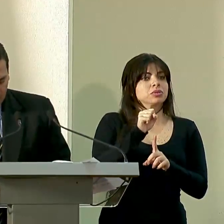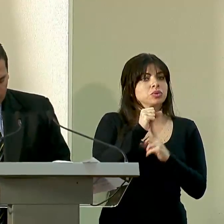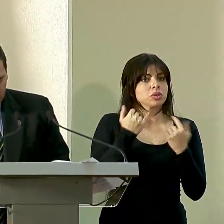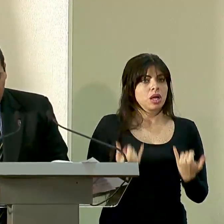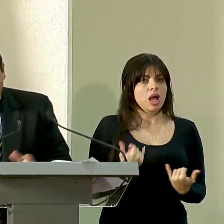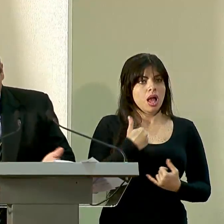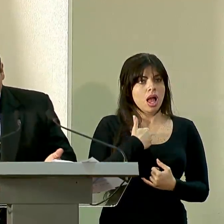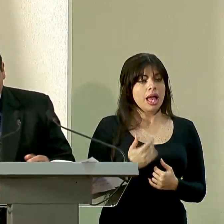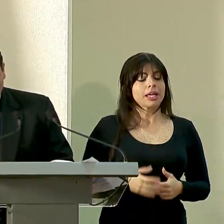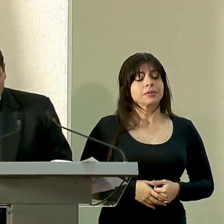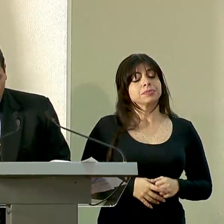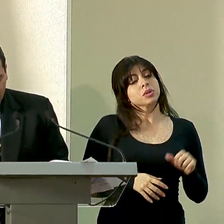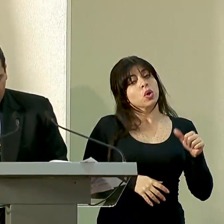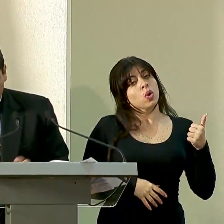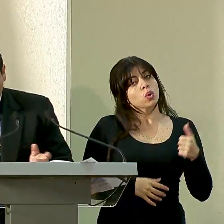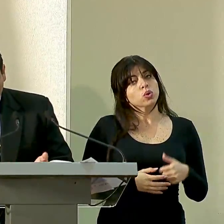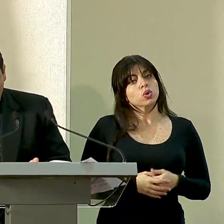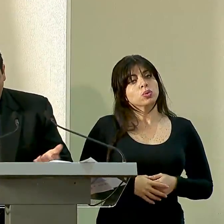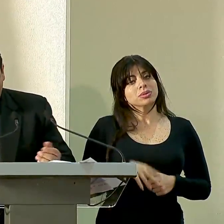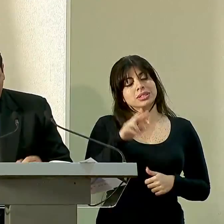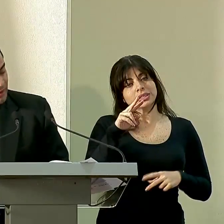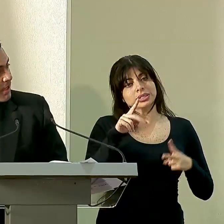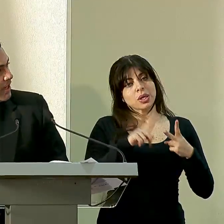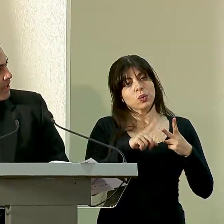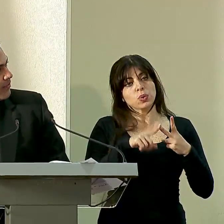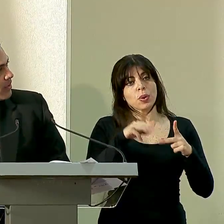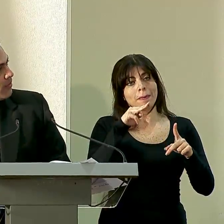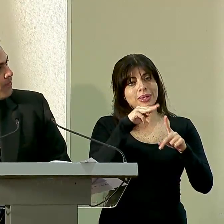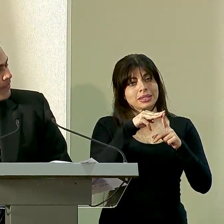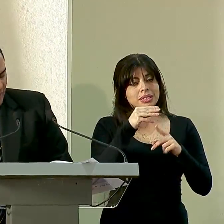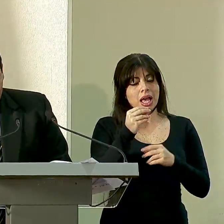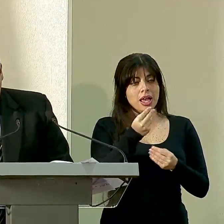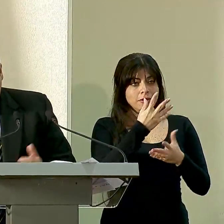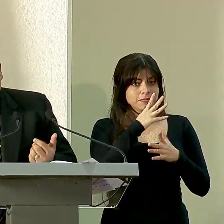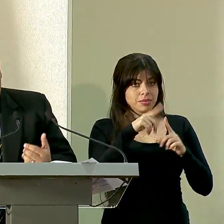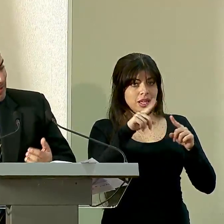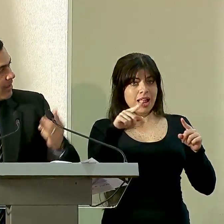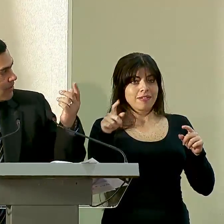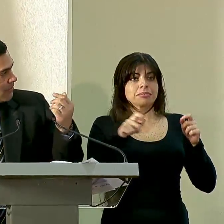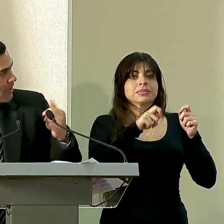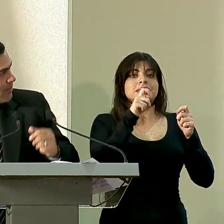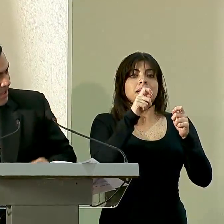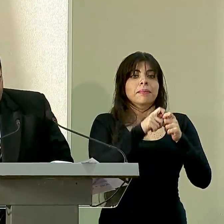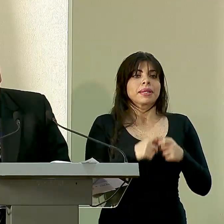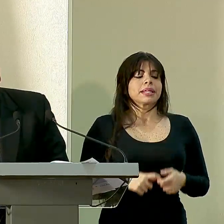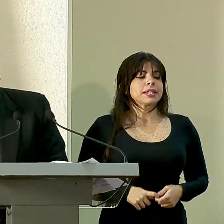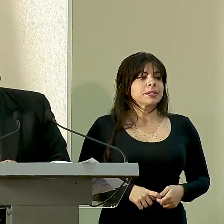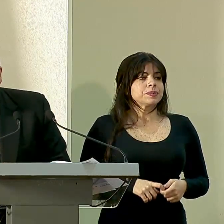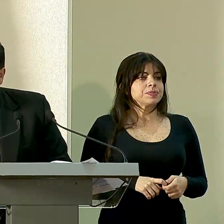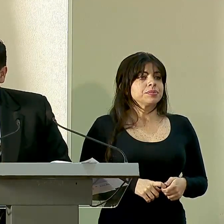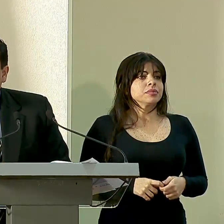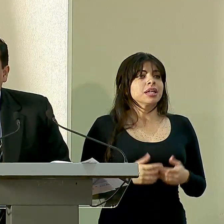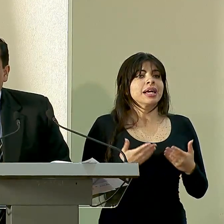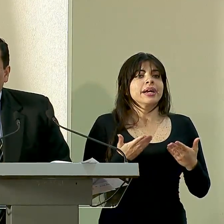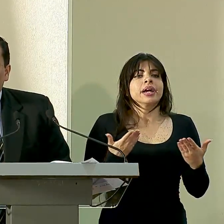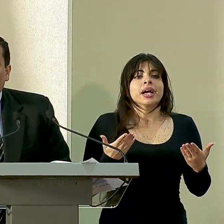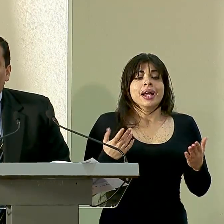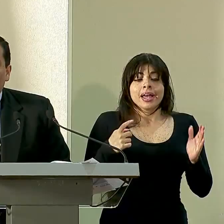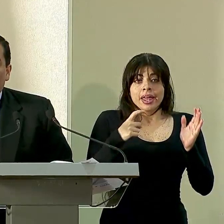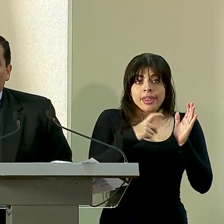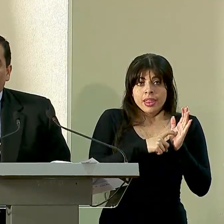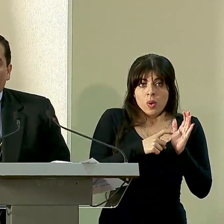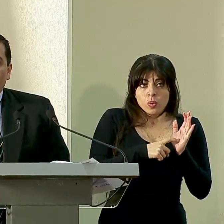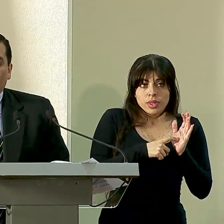en este momento. Y lo otro es, el segundo mensaje que nos queda del gráfico, es que precisamente, es que la